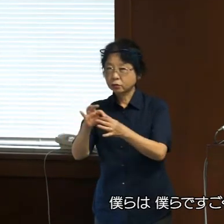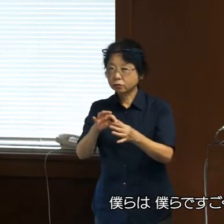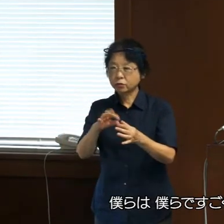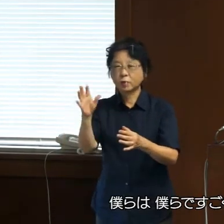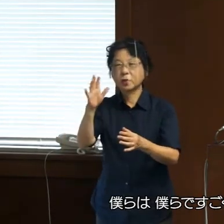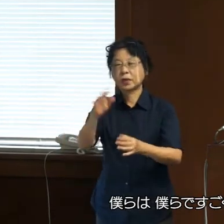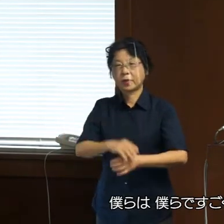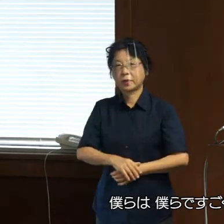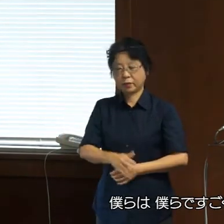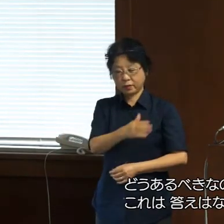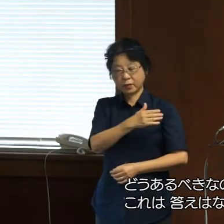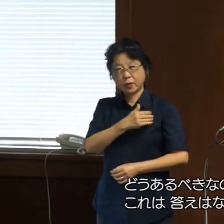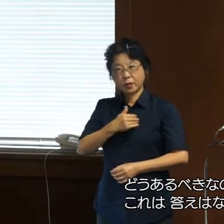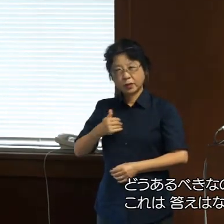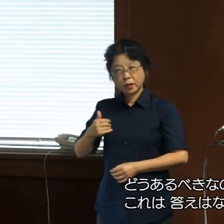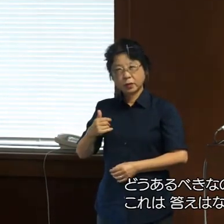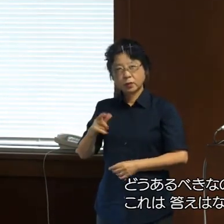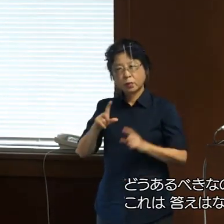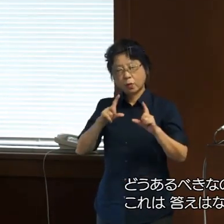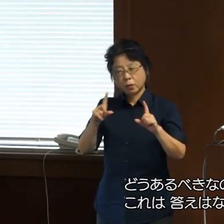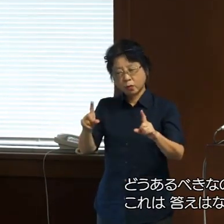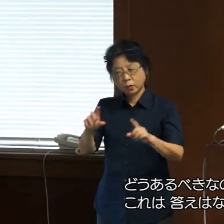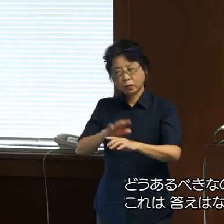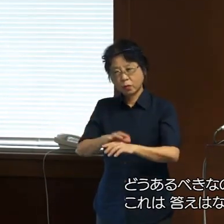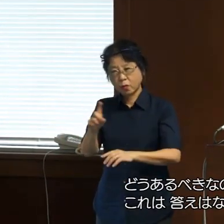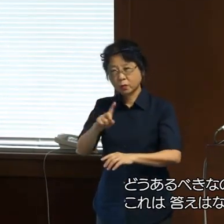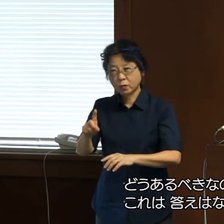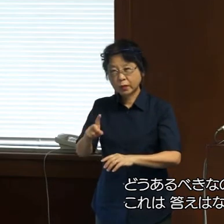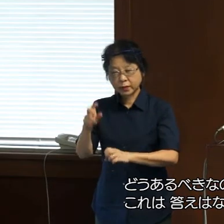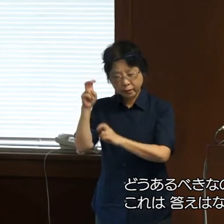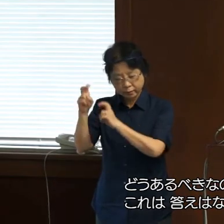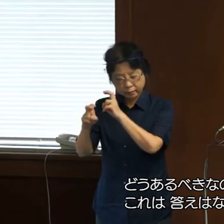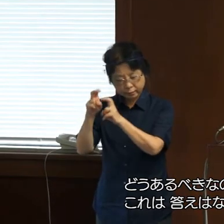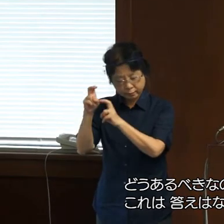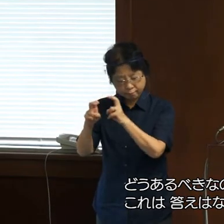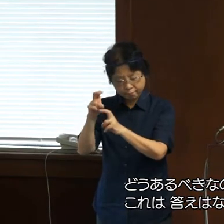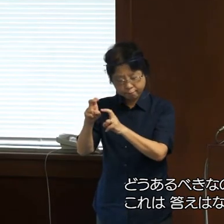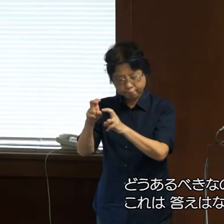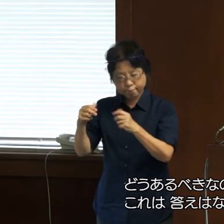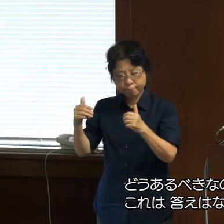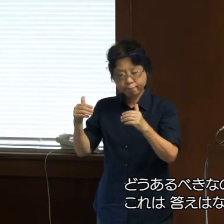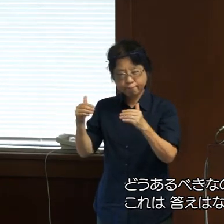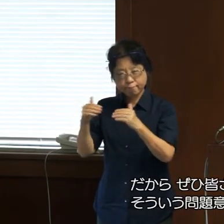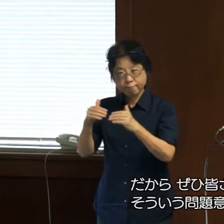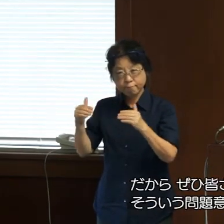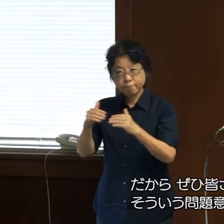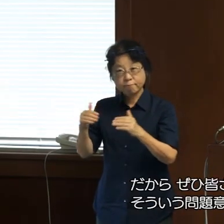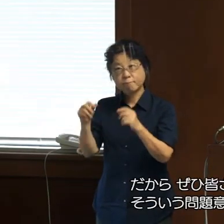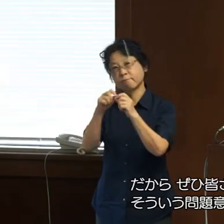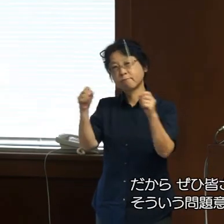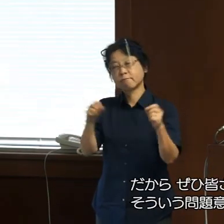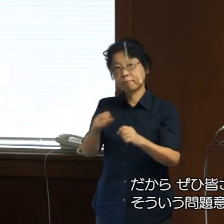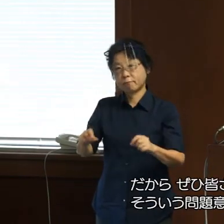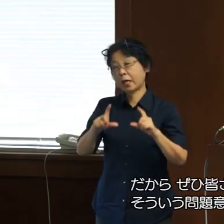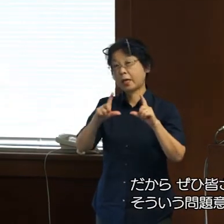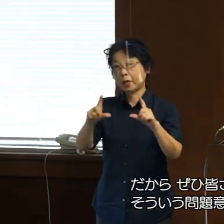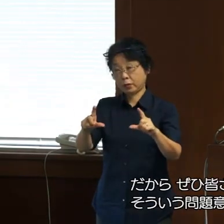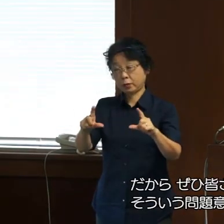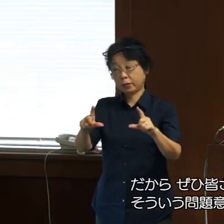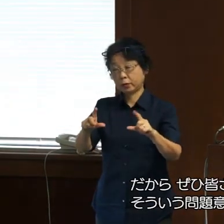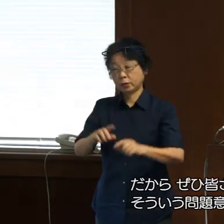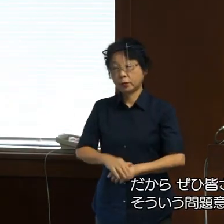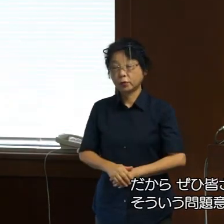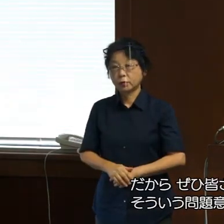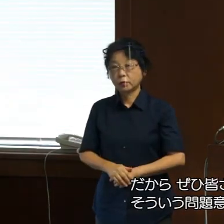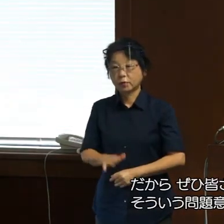ながら悩みながらどうあるべきなのかって議論しているので、だからこれ答えはないのかもしれない。だからぜひ皆さん方も